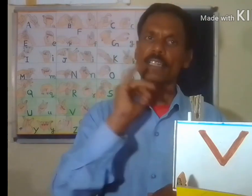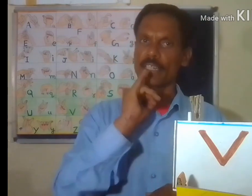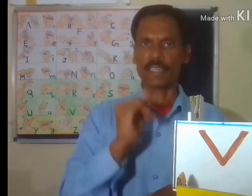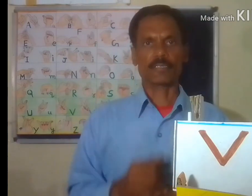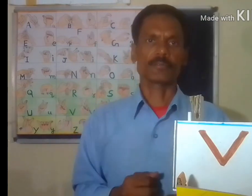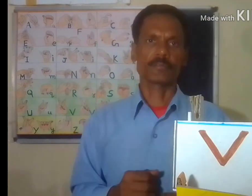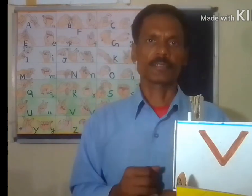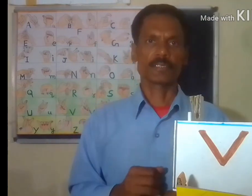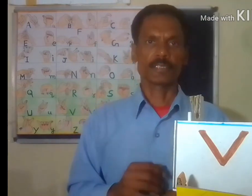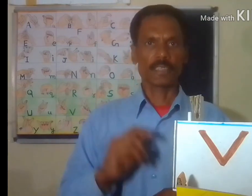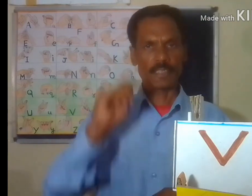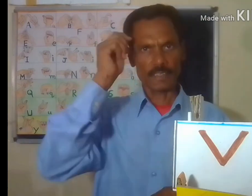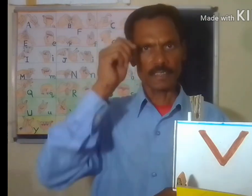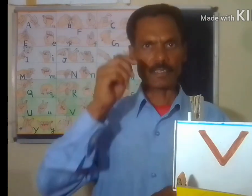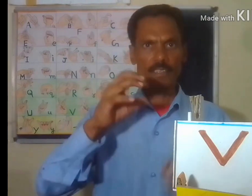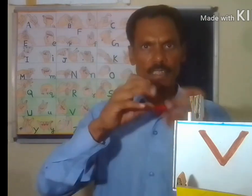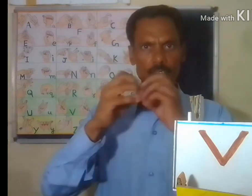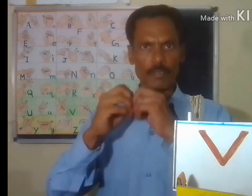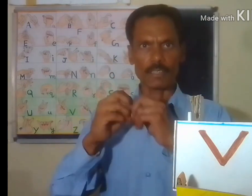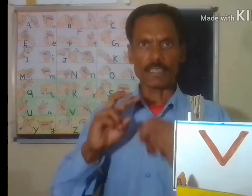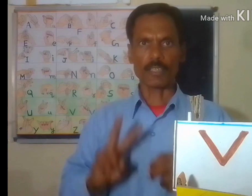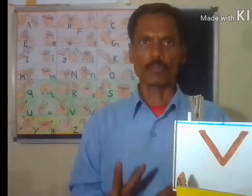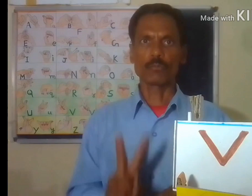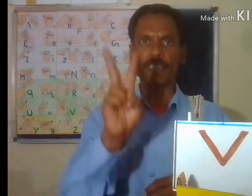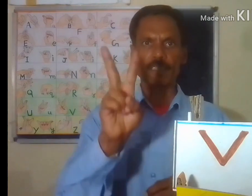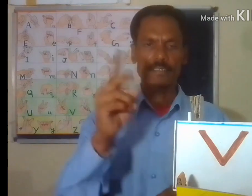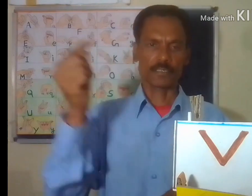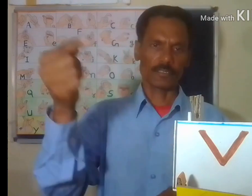है। इंग्लिश अल्फाबेट वी